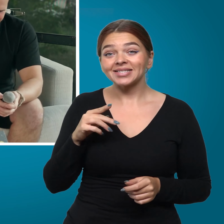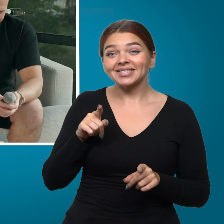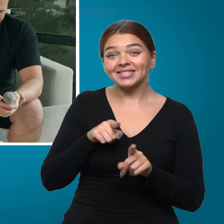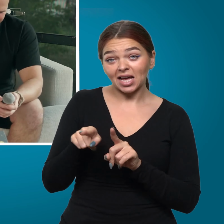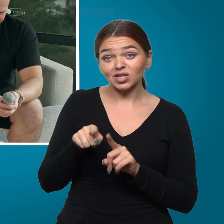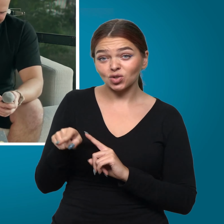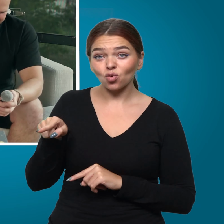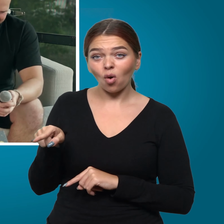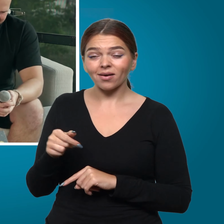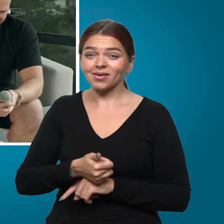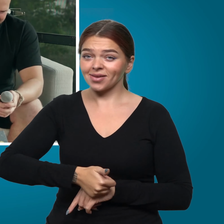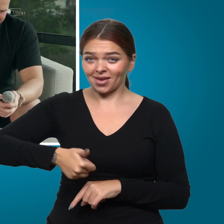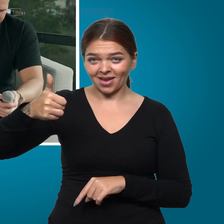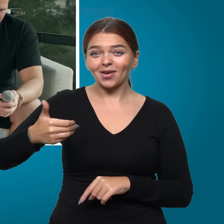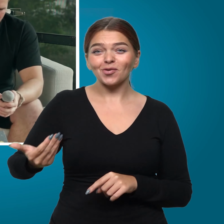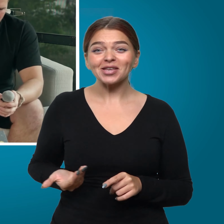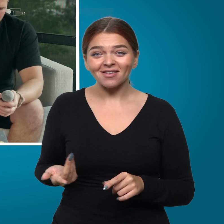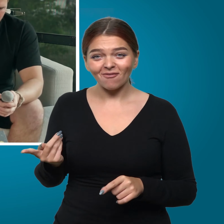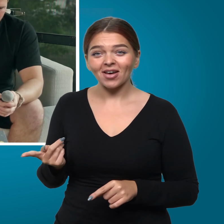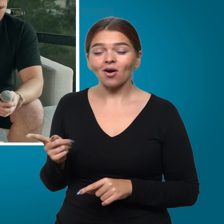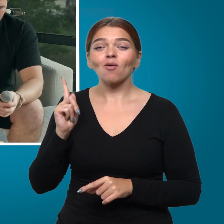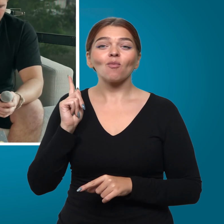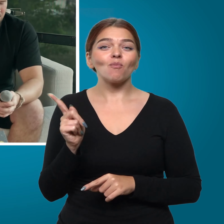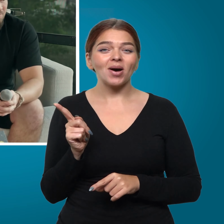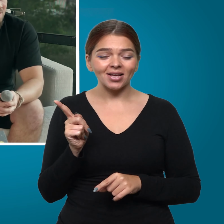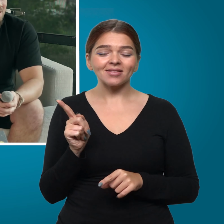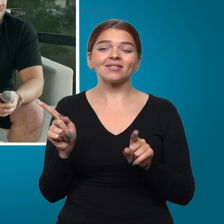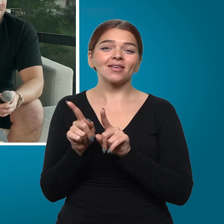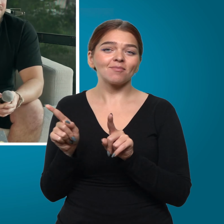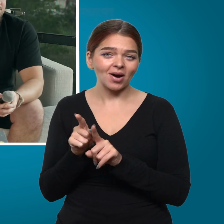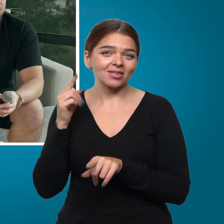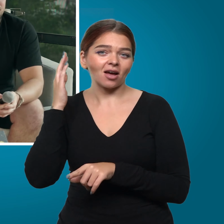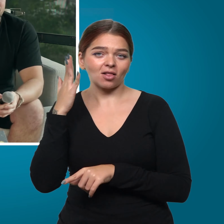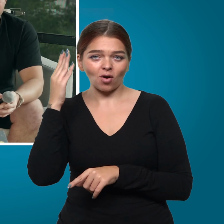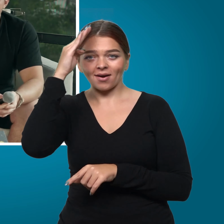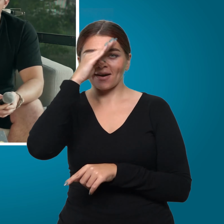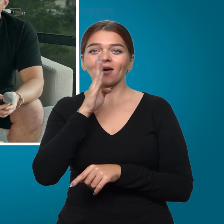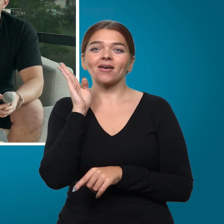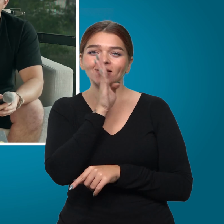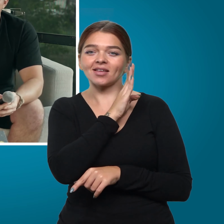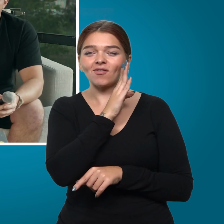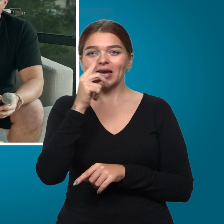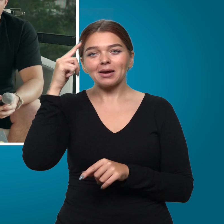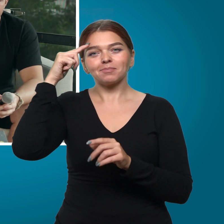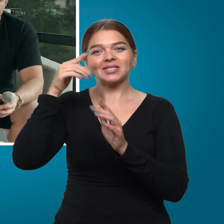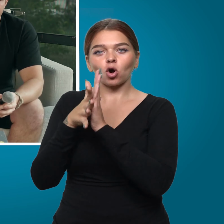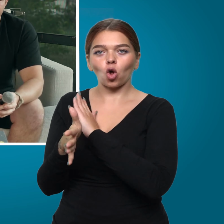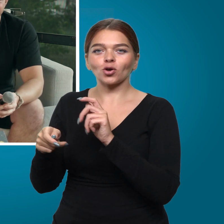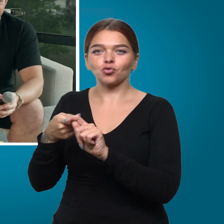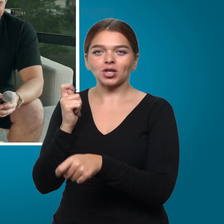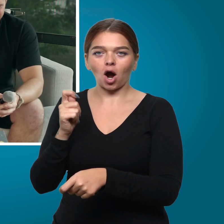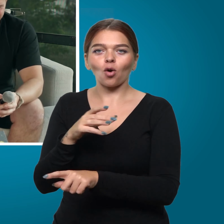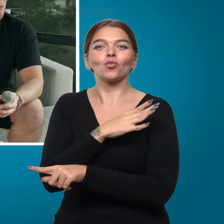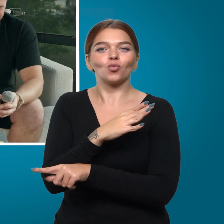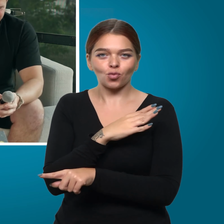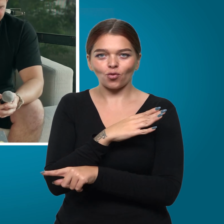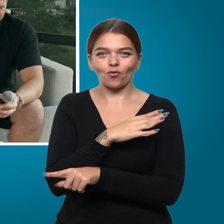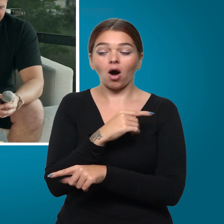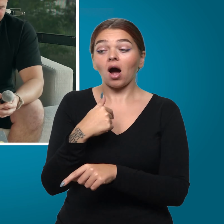negu aš gyveno, jin vis tiek įsivaizduoja, kad tėvai yra jai kažkokių tai psichologinių traumų padarę, nors aš jų